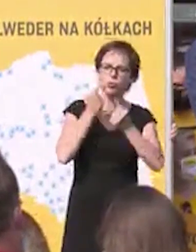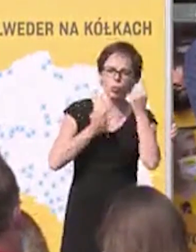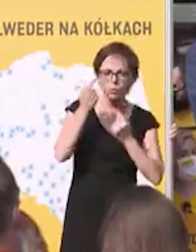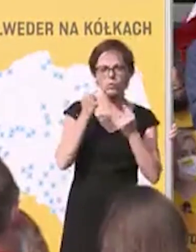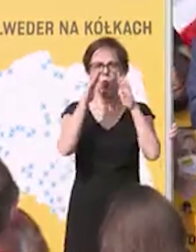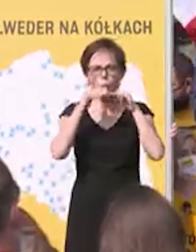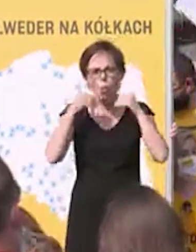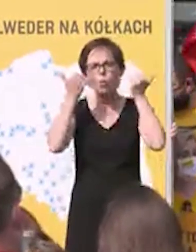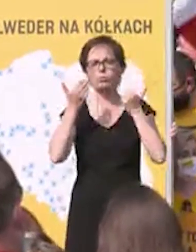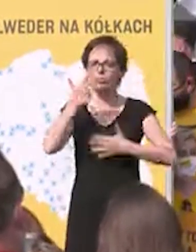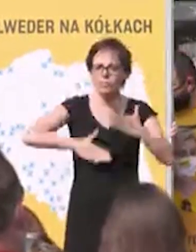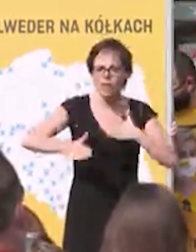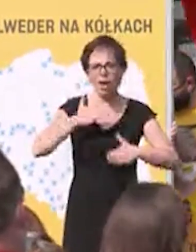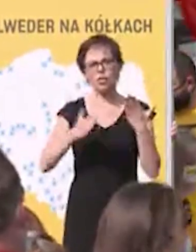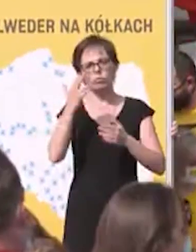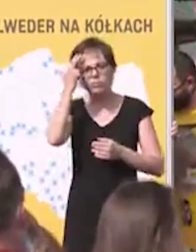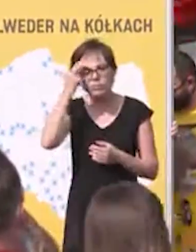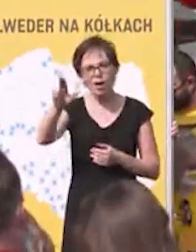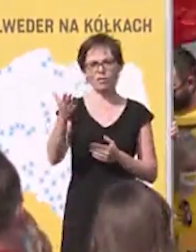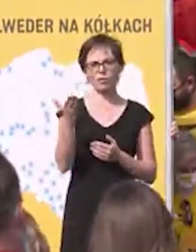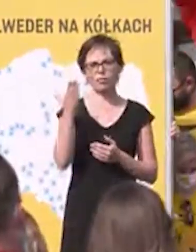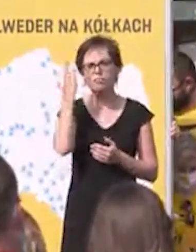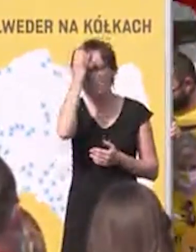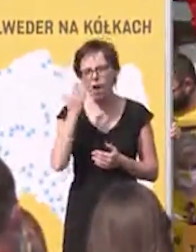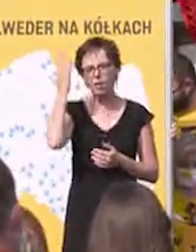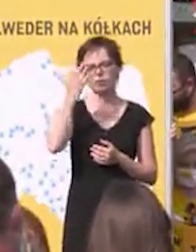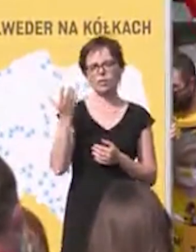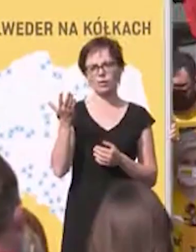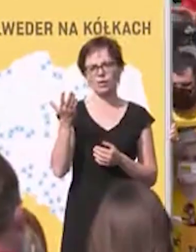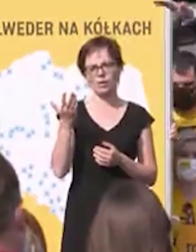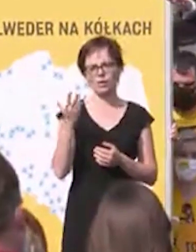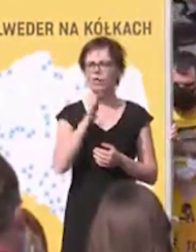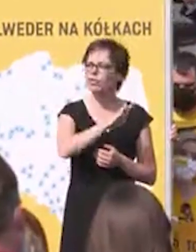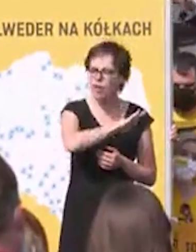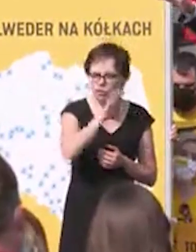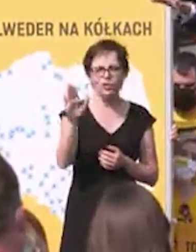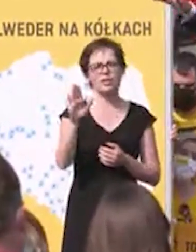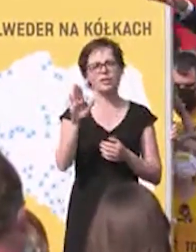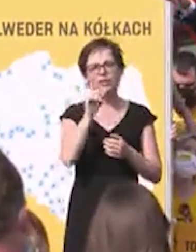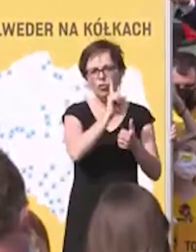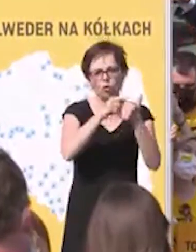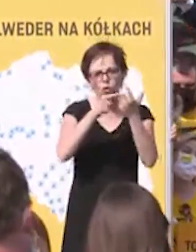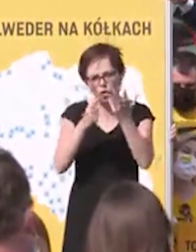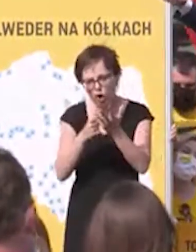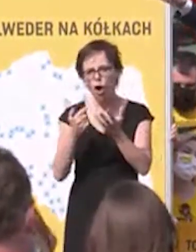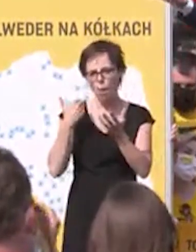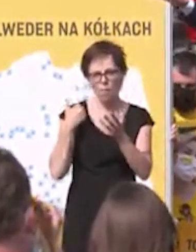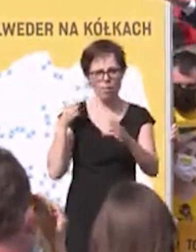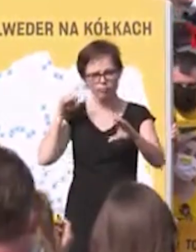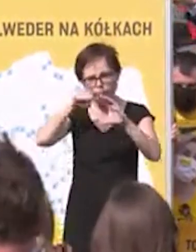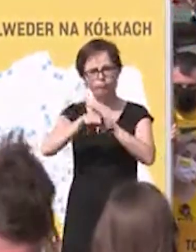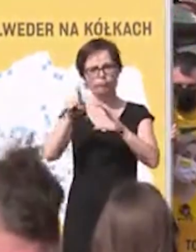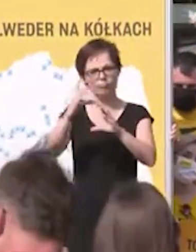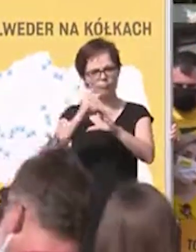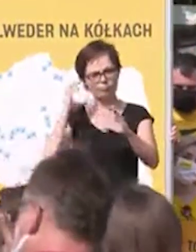uśmiechy, radości, nadzieje, marzenia, że wszystkie je zapakujemy do tego Belwederu na